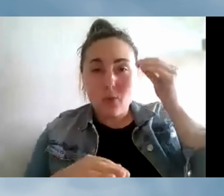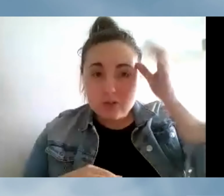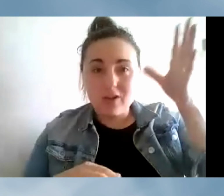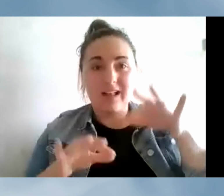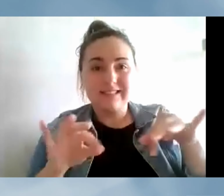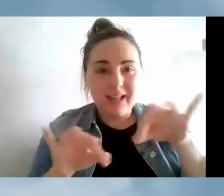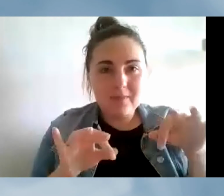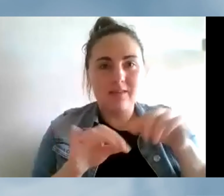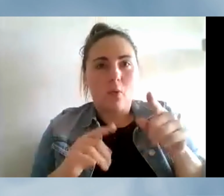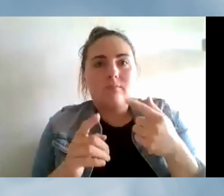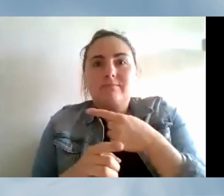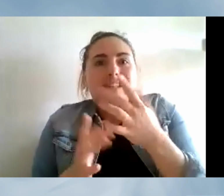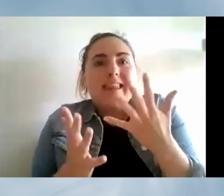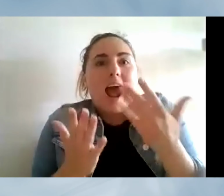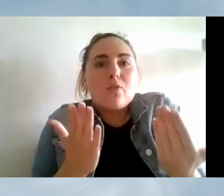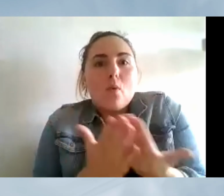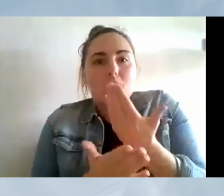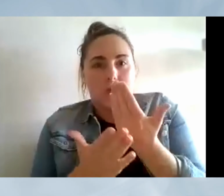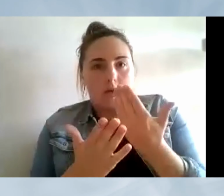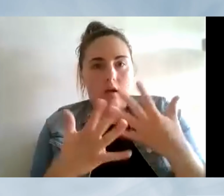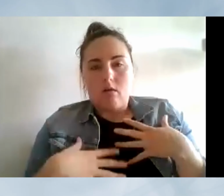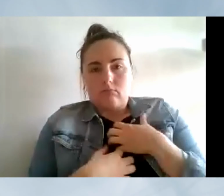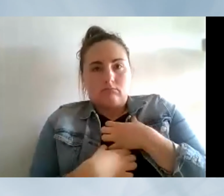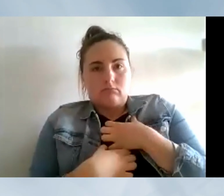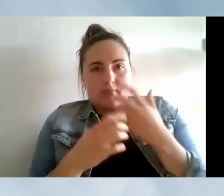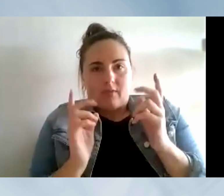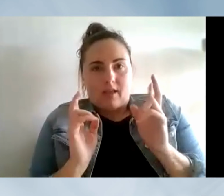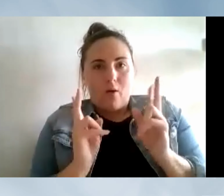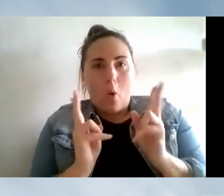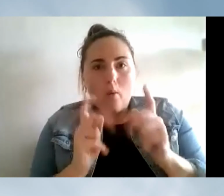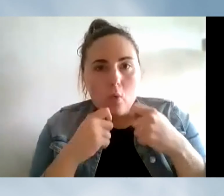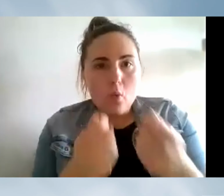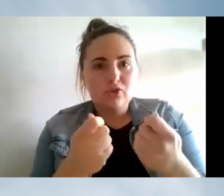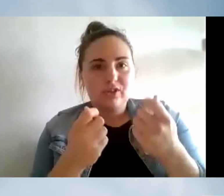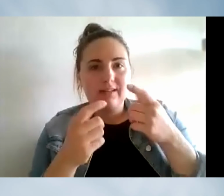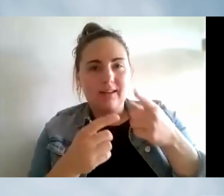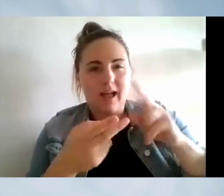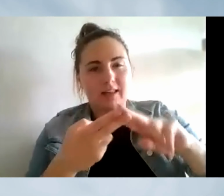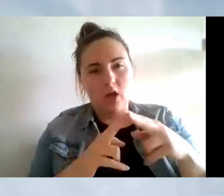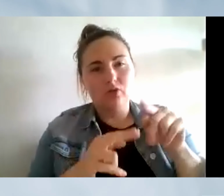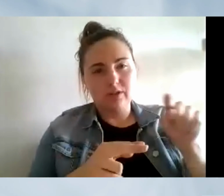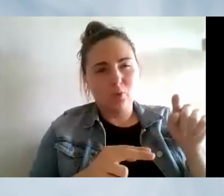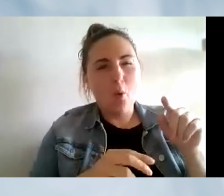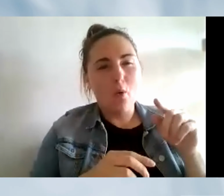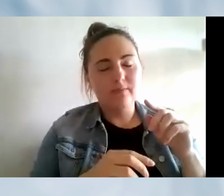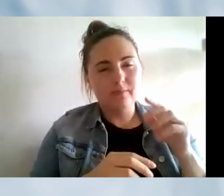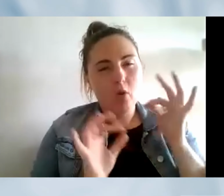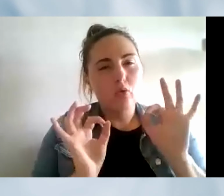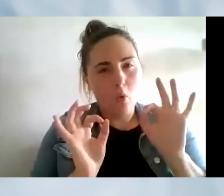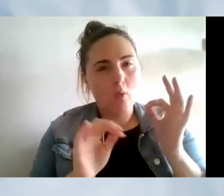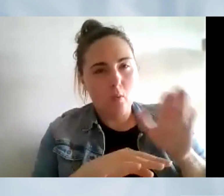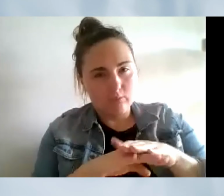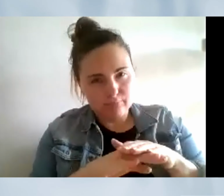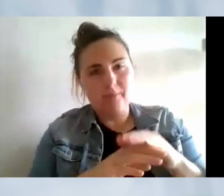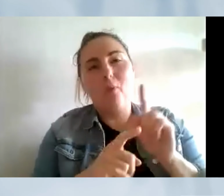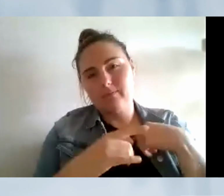zvezi s tem, dostopnost do izobraževanja, seminarjev za gluhe osebe. Za mnoge je to še vedno nekaj novega in